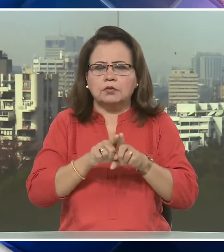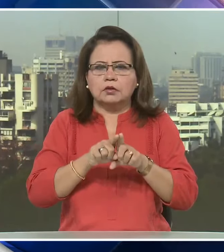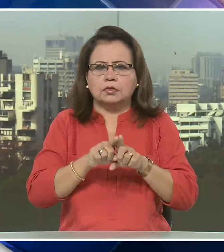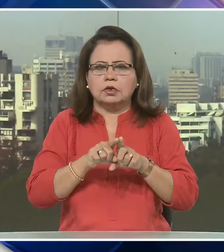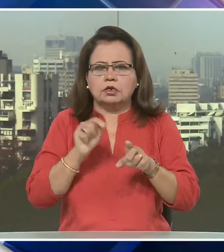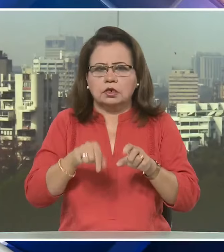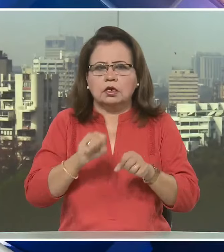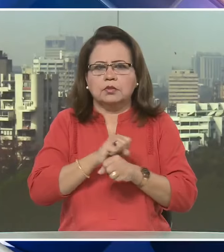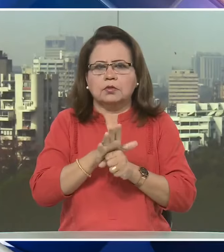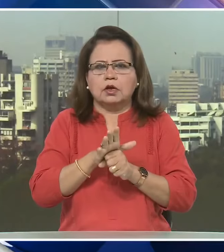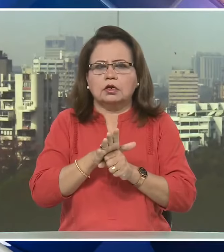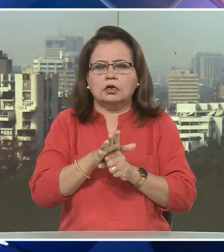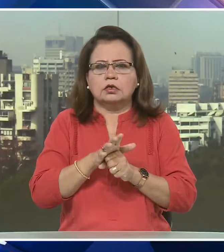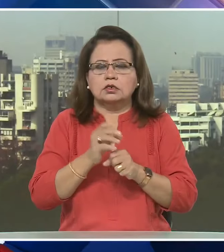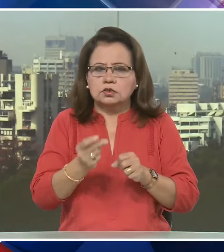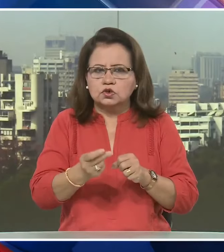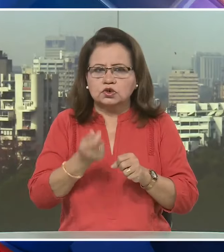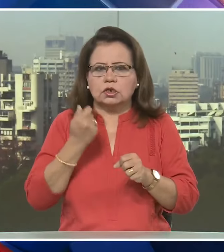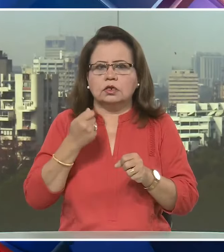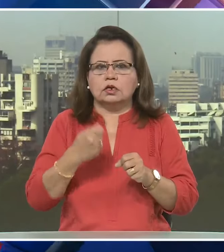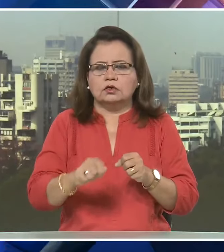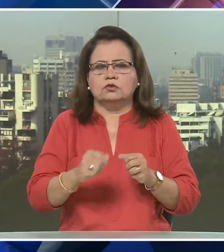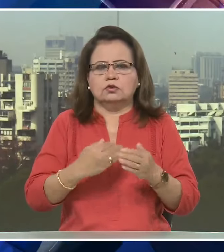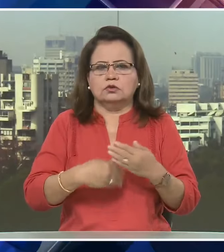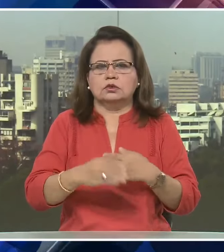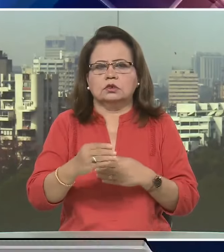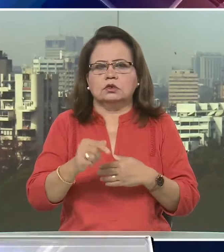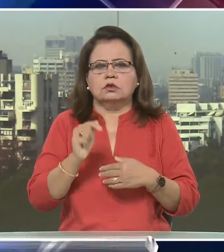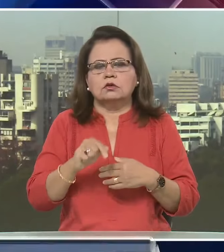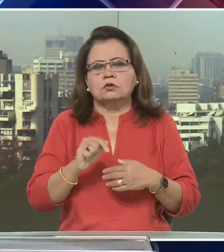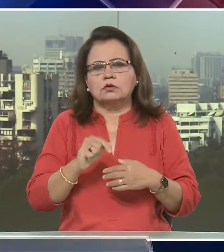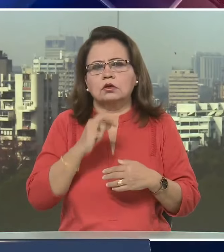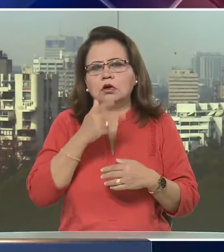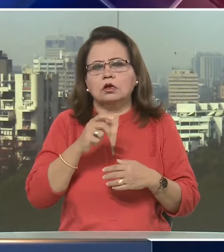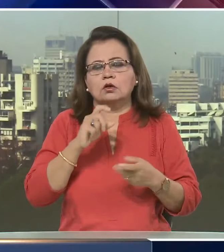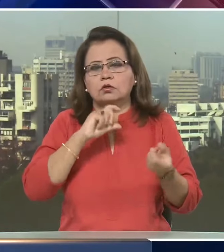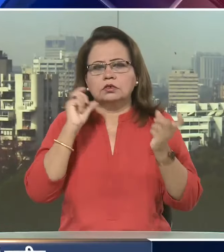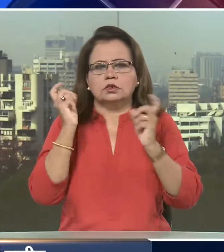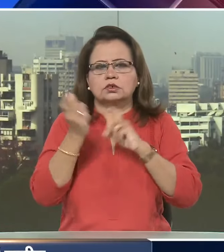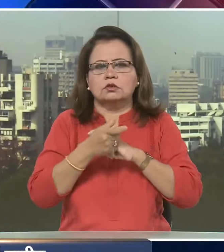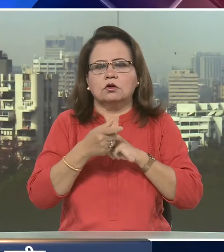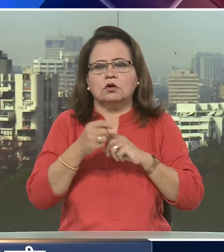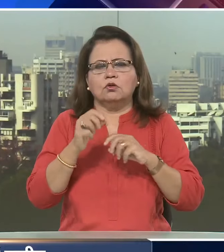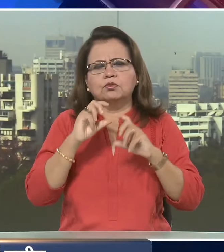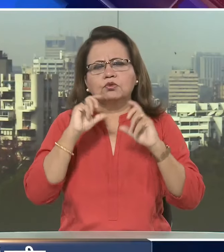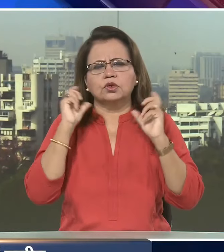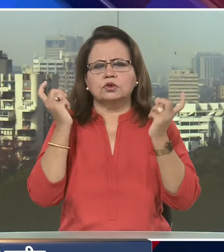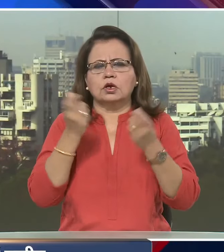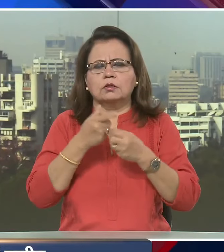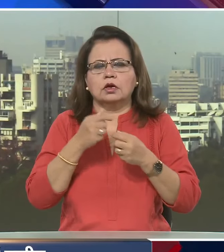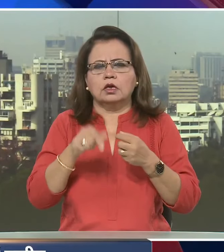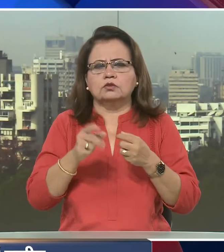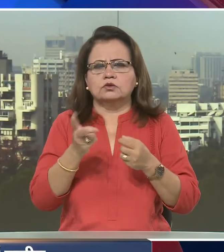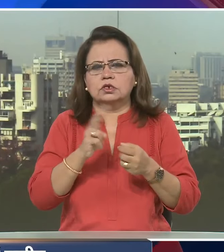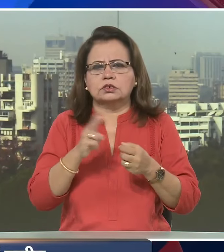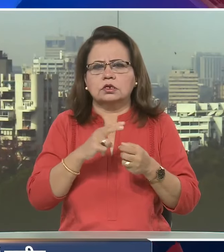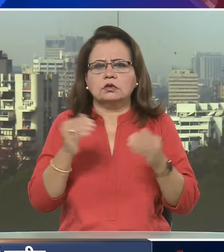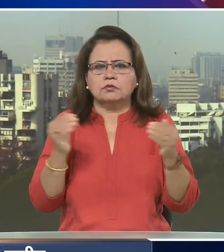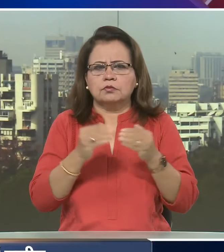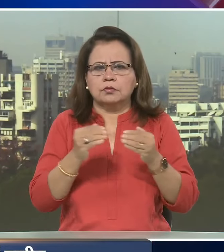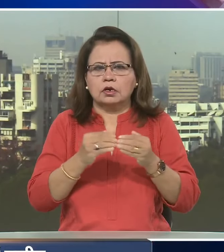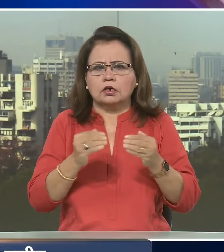कोरोना वायरस से फैली महामारी पर जल्दी काबू पाया जा सकता है। उन्होंने कहा कि ग्लोबलाइजेशन और पूरी दुनिया का एक दूसरे